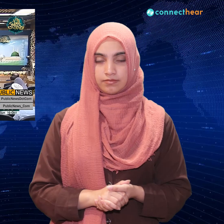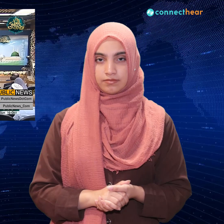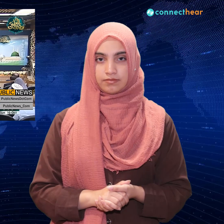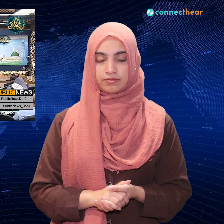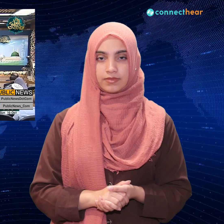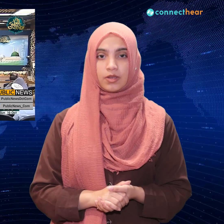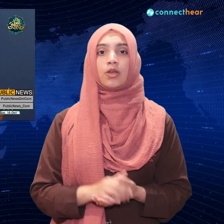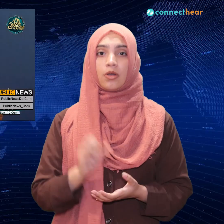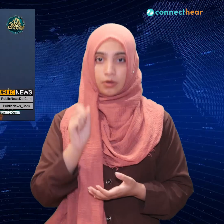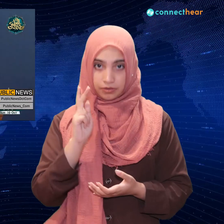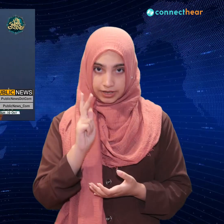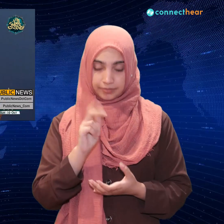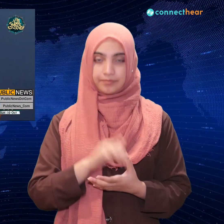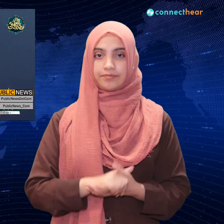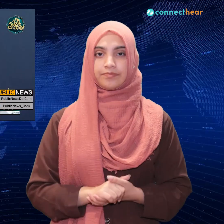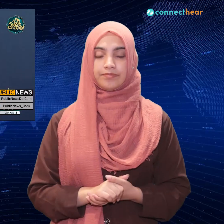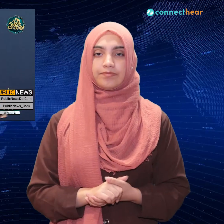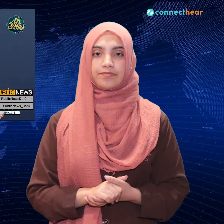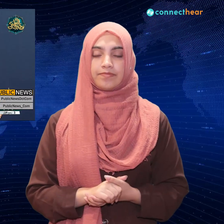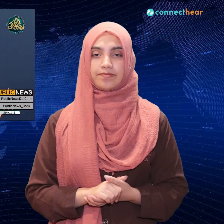وسلم۔ اچھا جی،